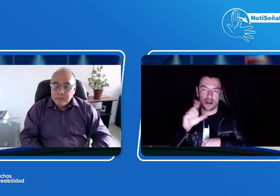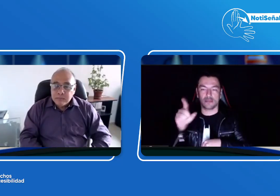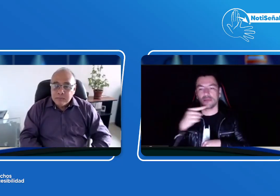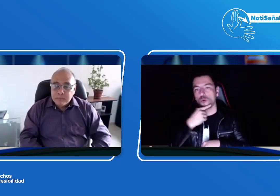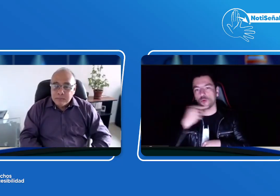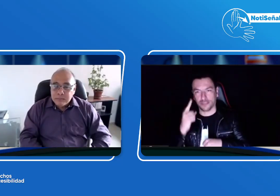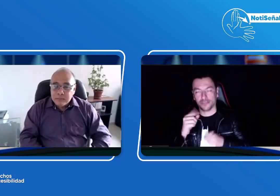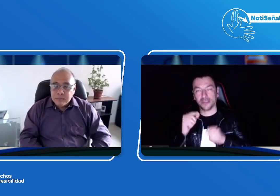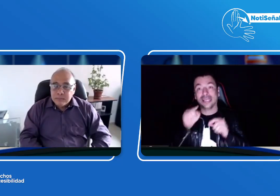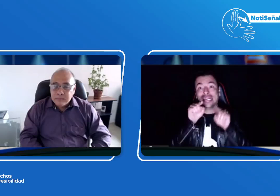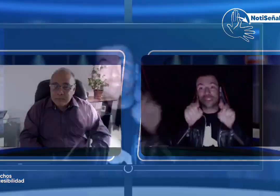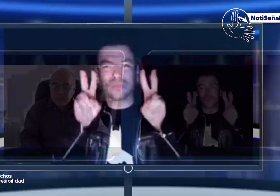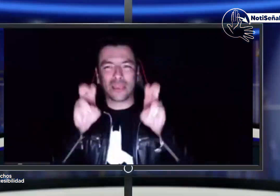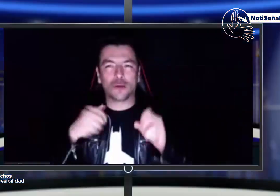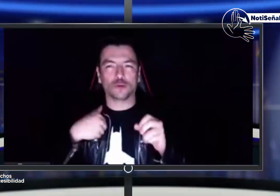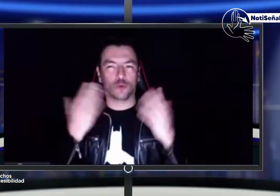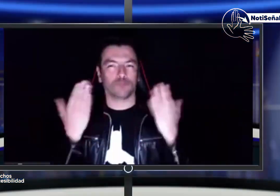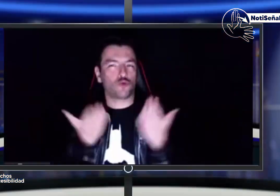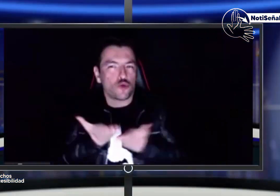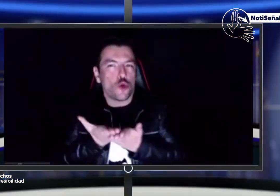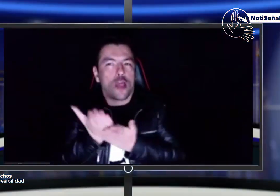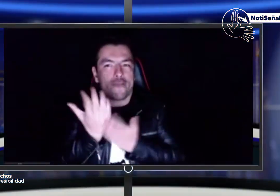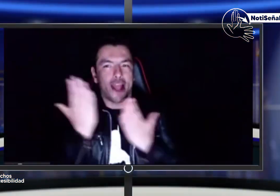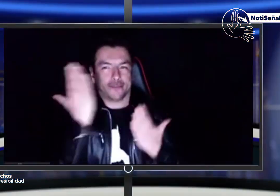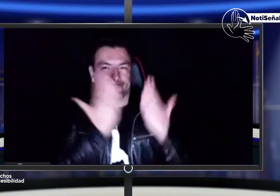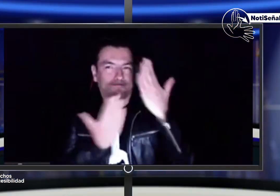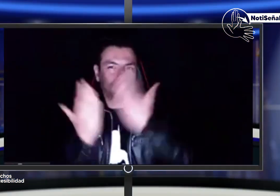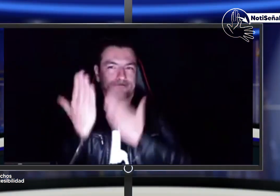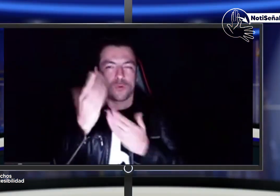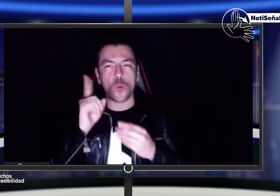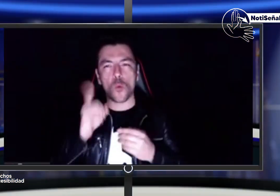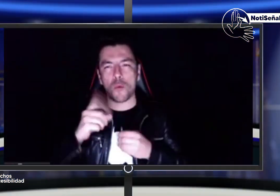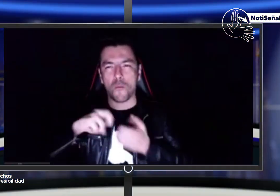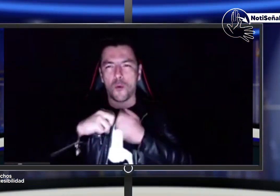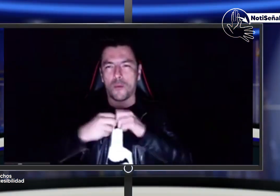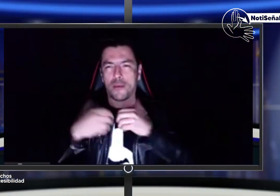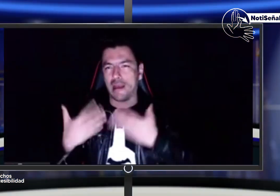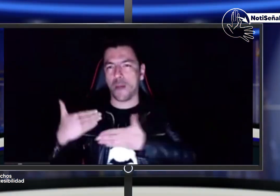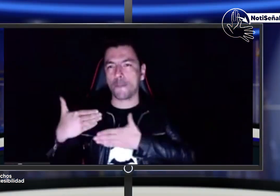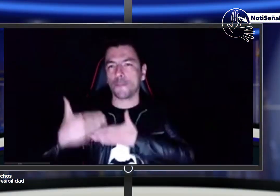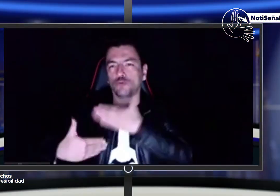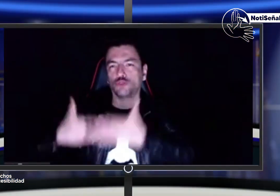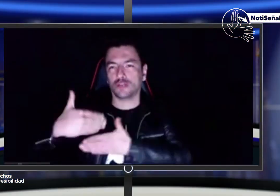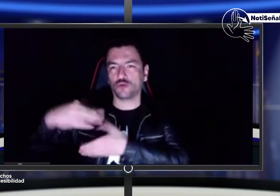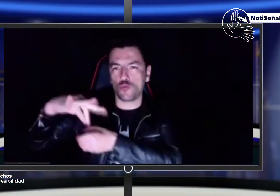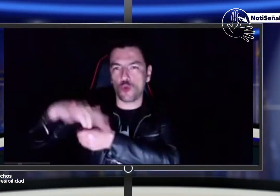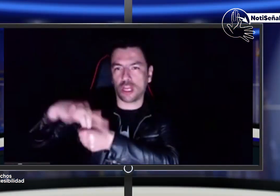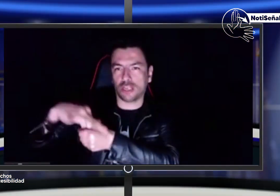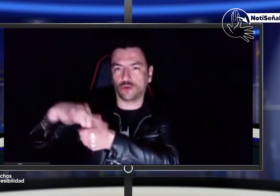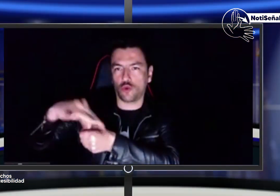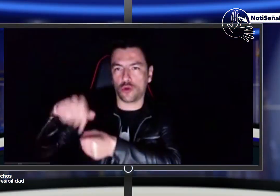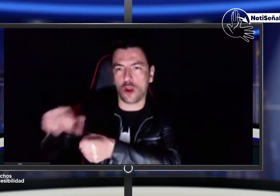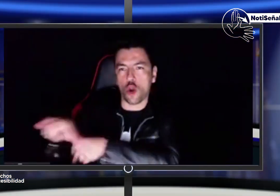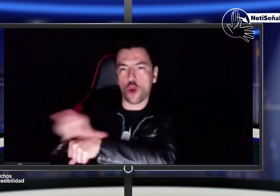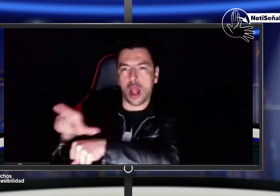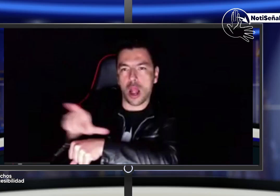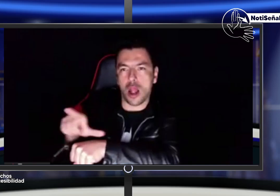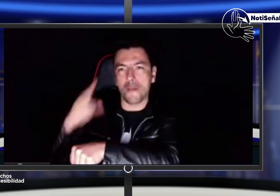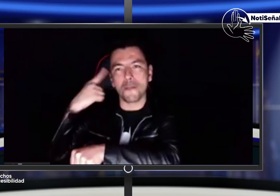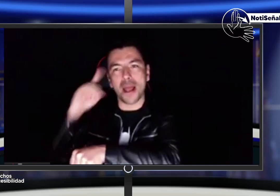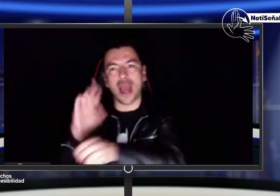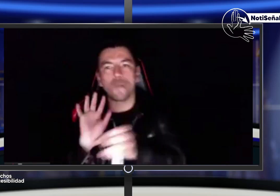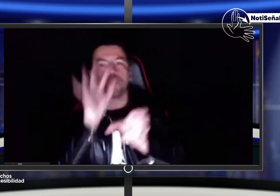Ocampo toma la palabra. Efectivamente, Henry, muchas gracias. Pues con las respuestas de la coordinadora y del subsecretario